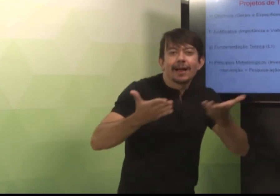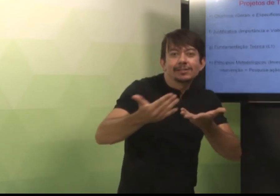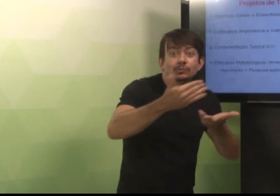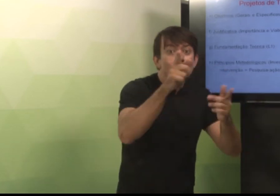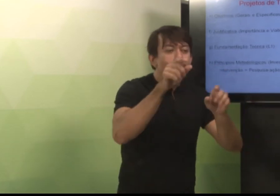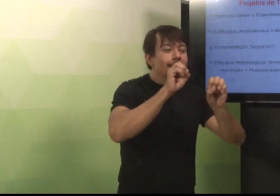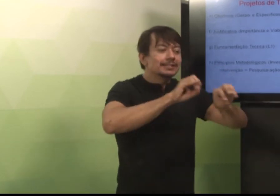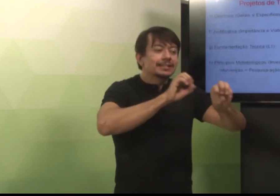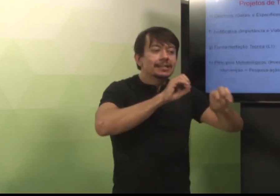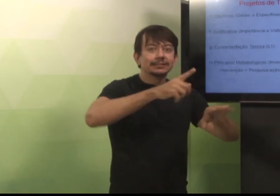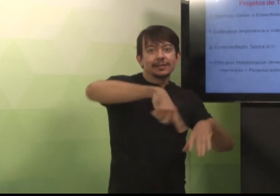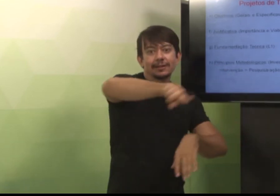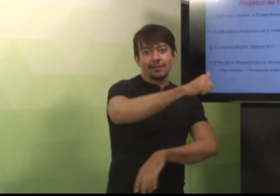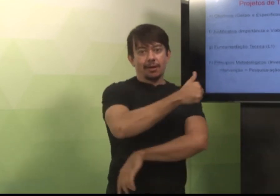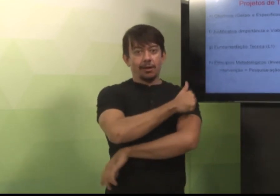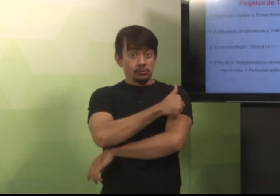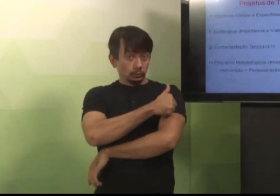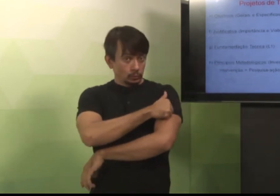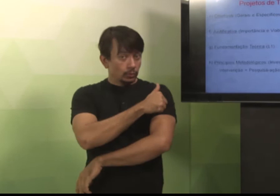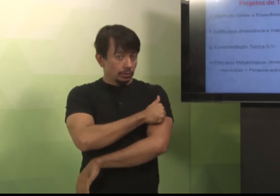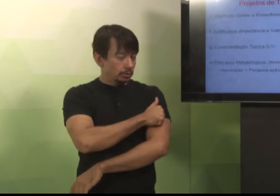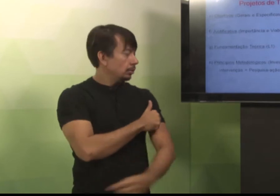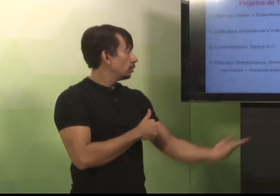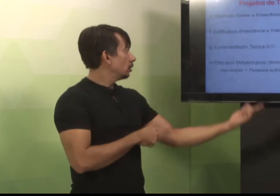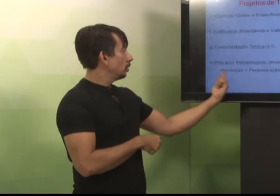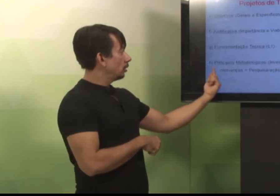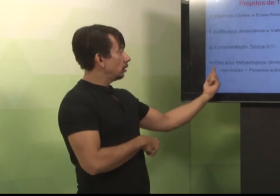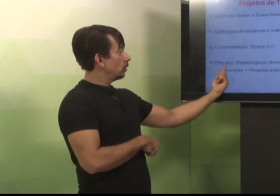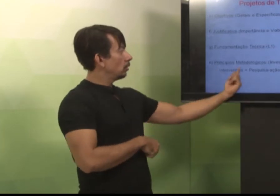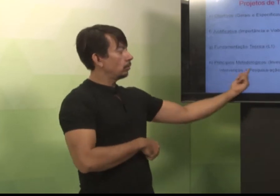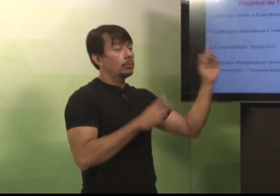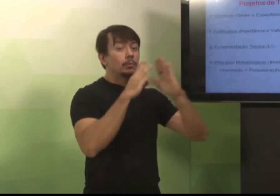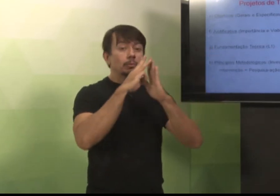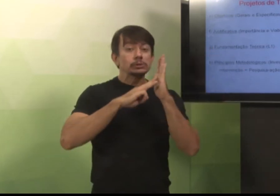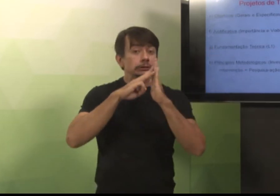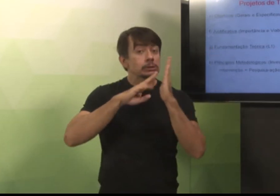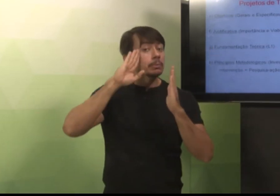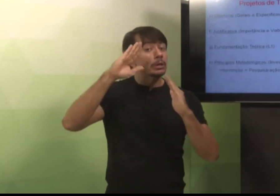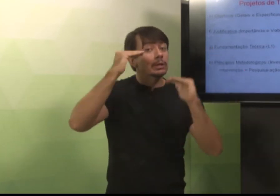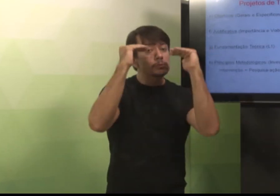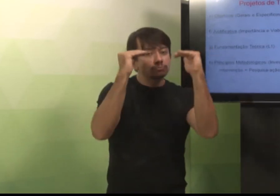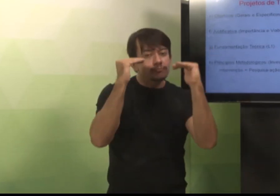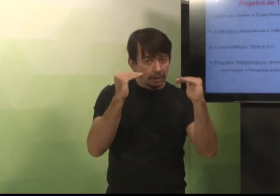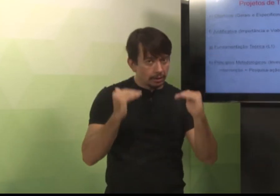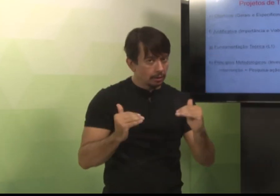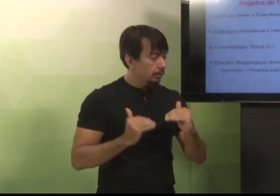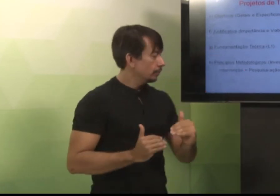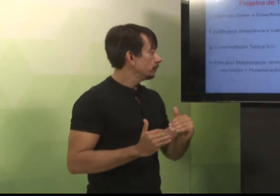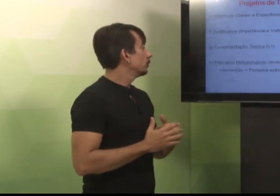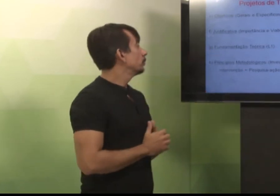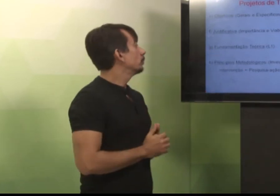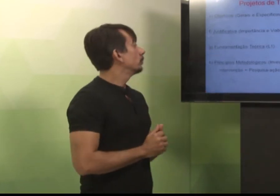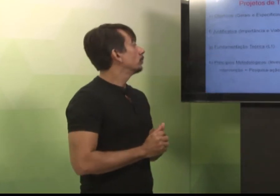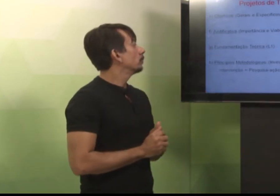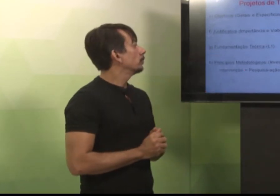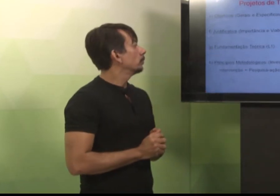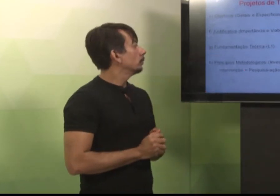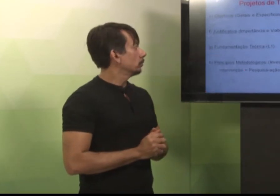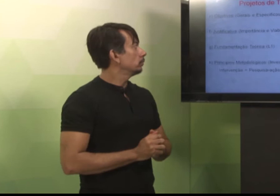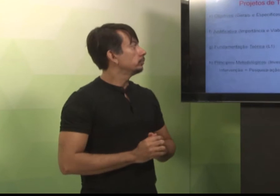esse trabalho. Você vai organizar o seu trabalho com foco no ensino desse aluno. Então, aqui nós temos a metodologia